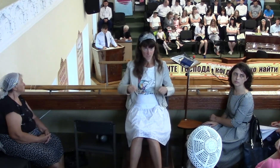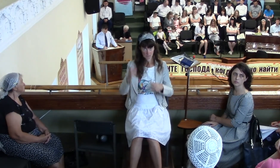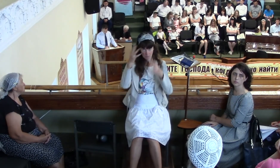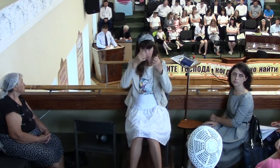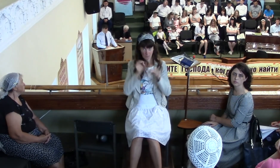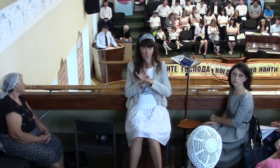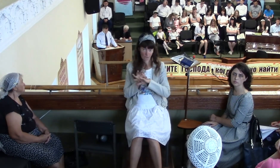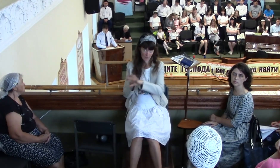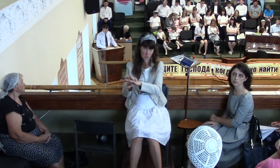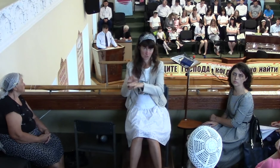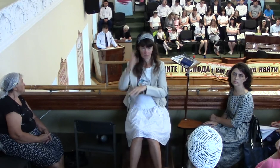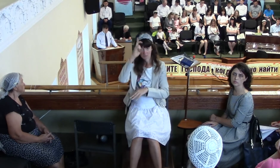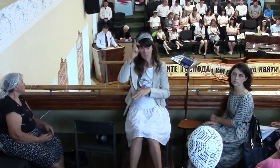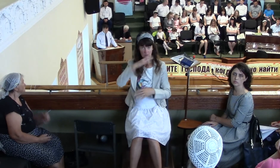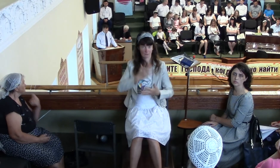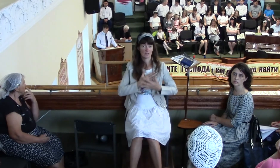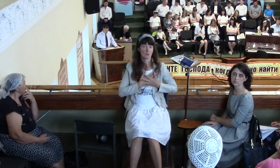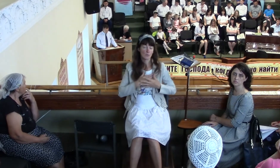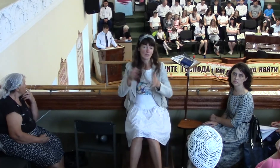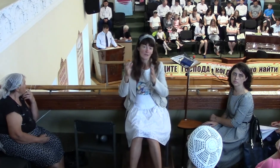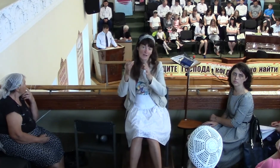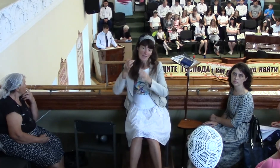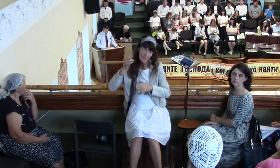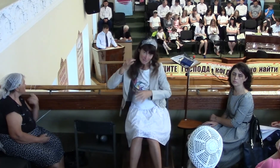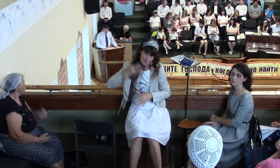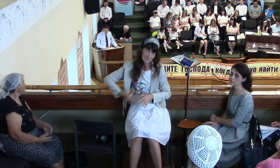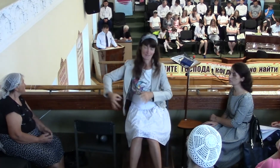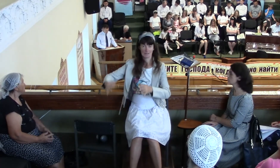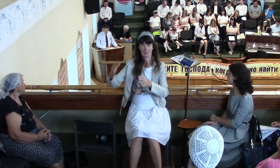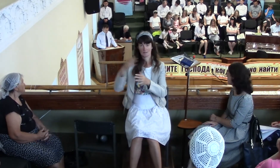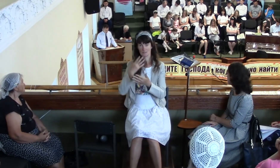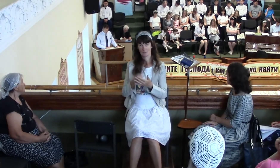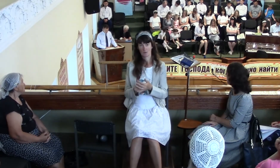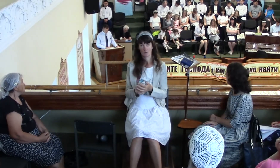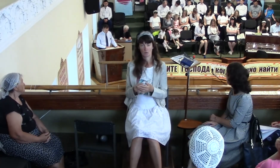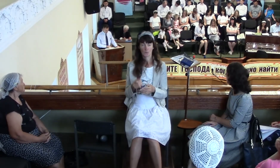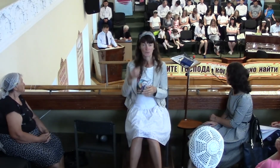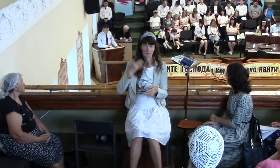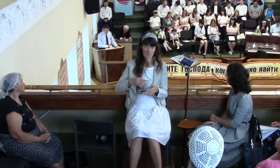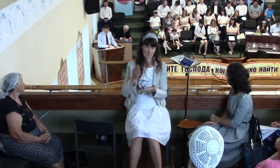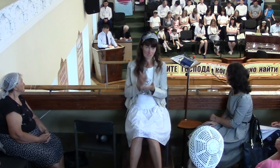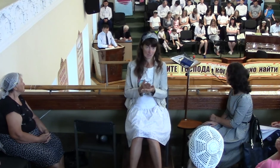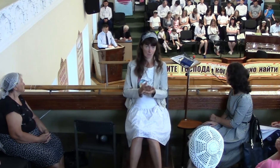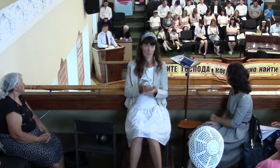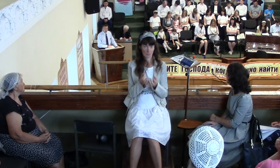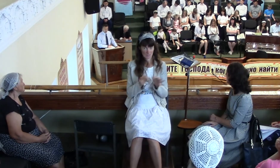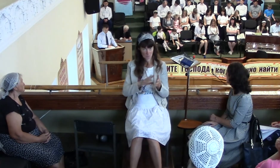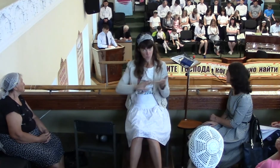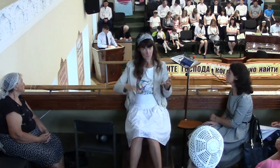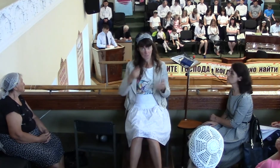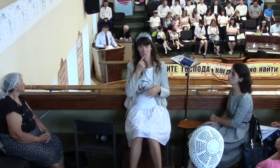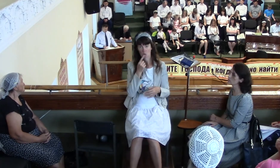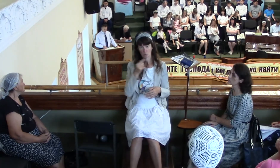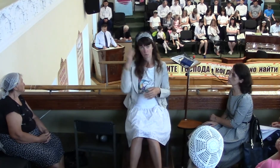царство возлюбленного Сына Своего, в котором мы имеем искупление кровью Его и прощение